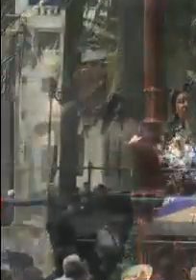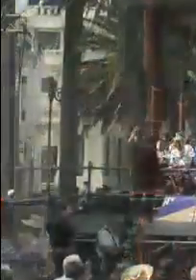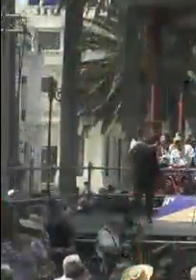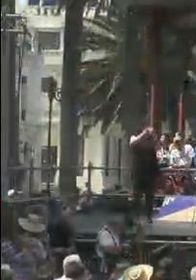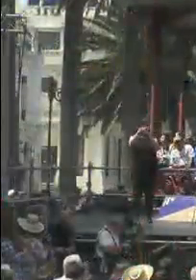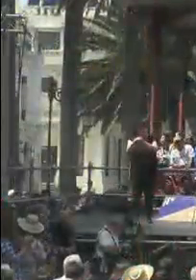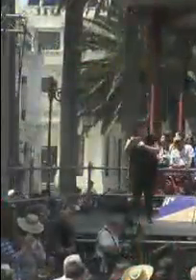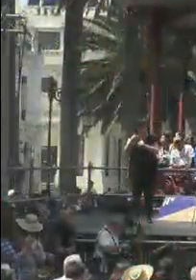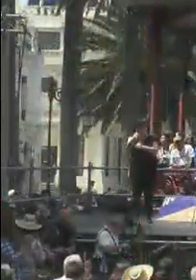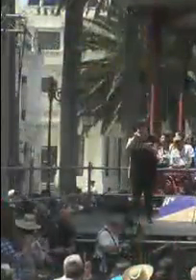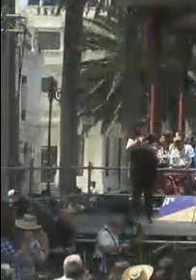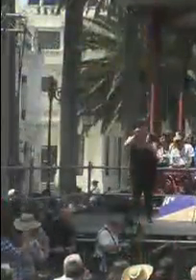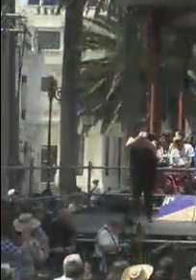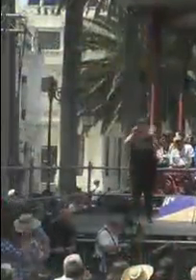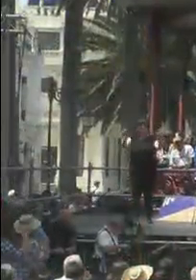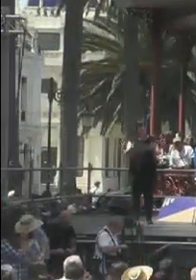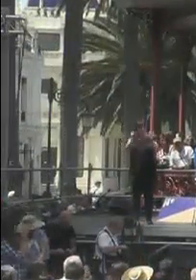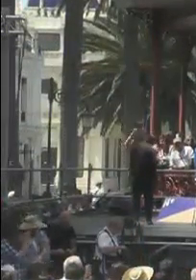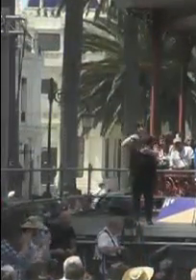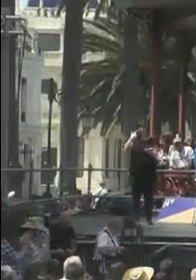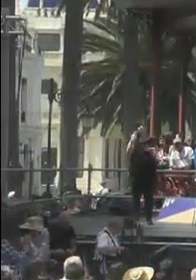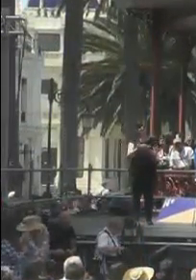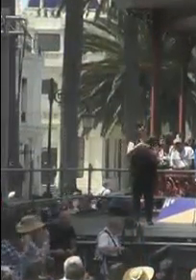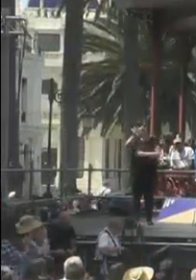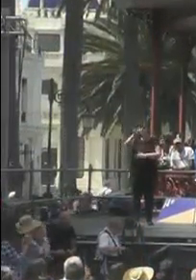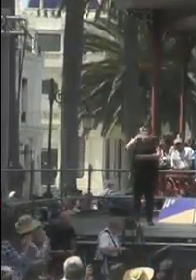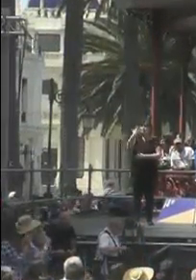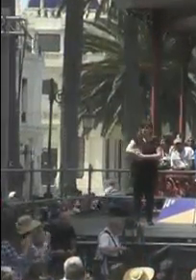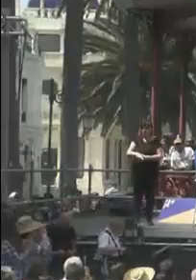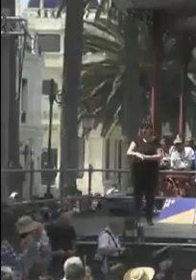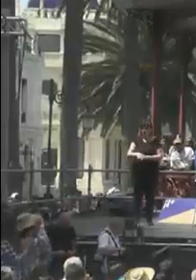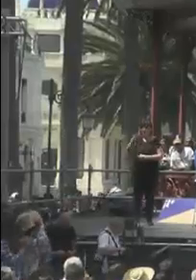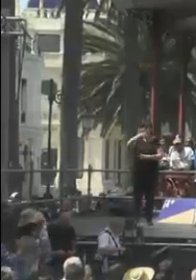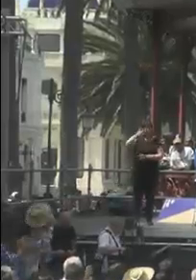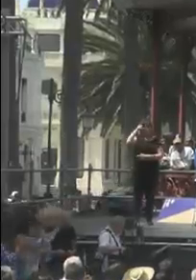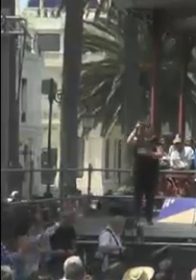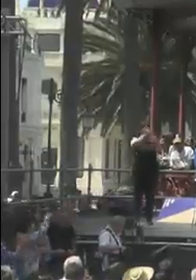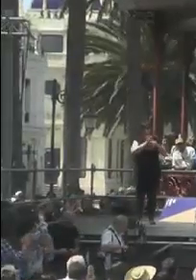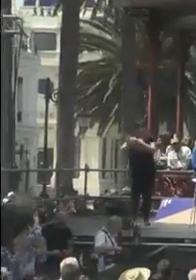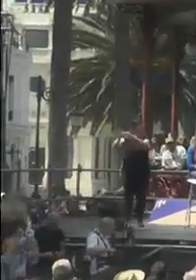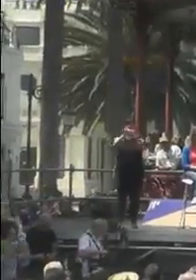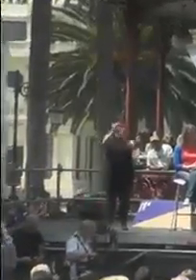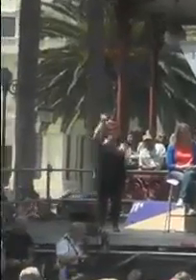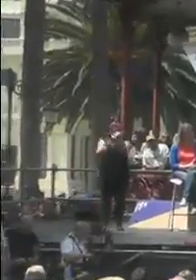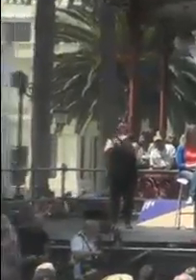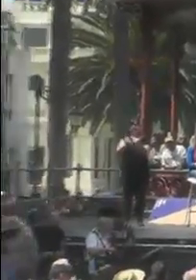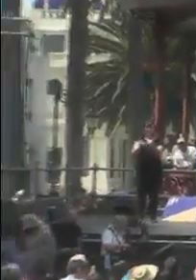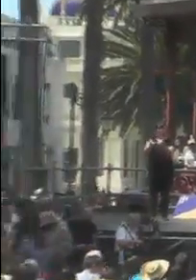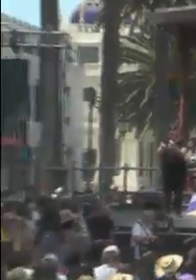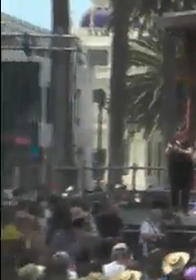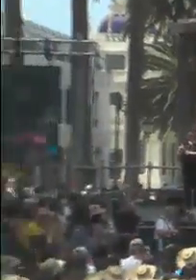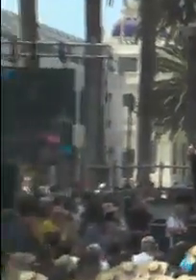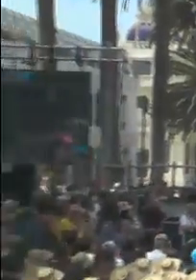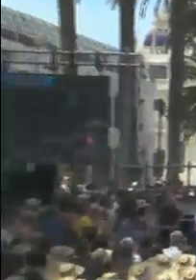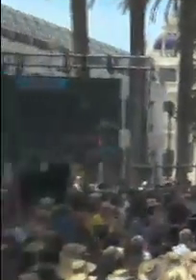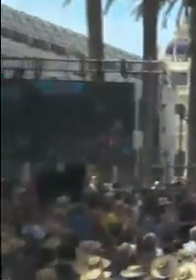de xuño ímolo demostrar. Claro que podemos, o pobo unido non pode ser vencido. Nós